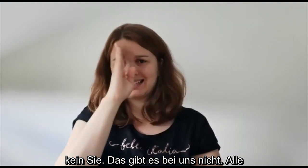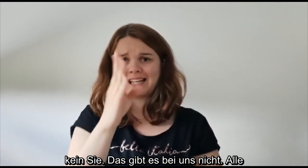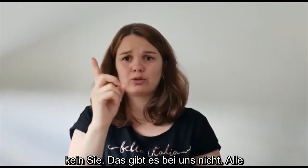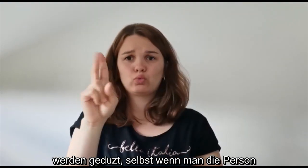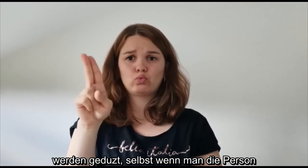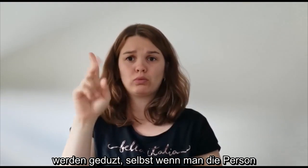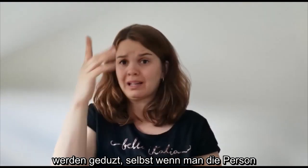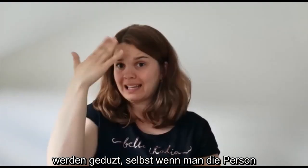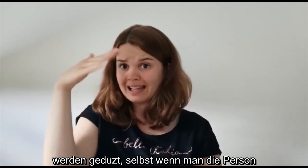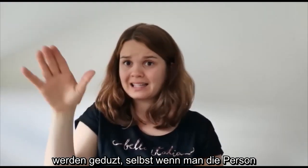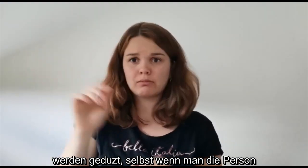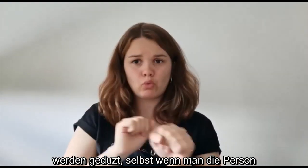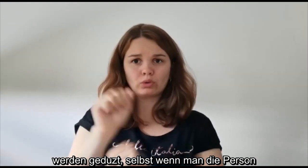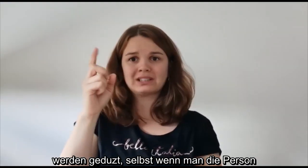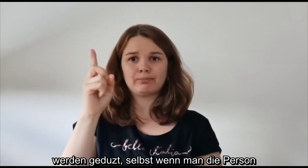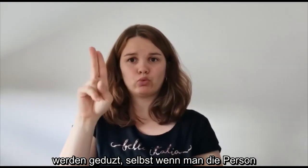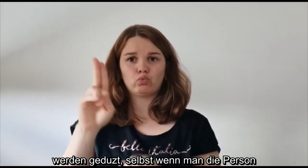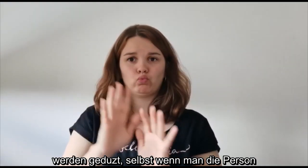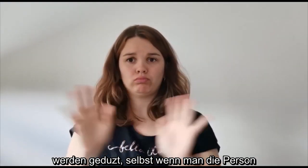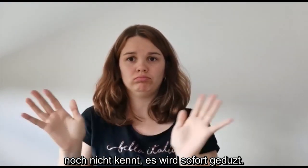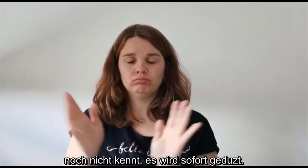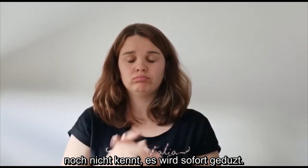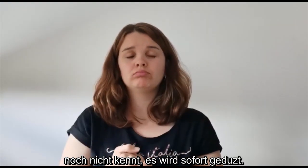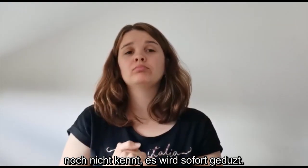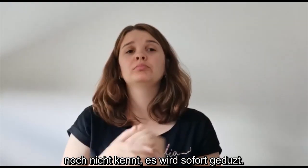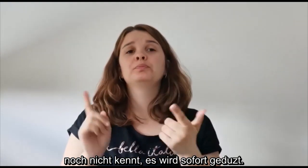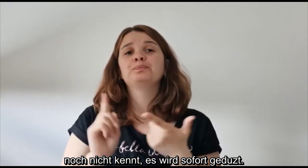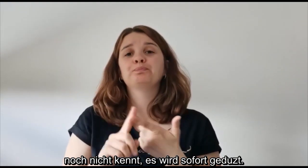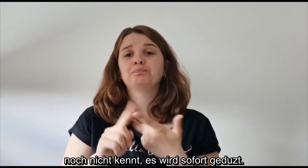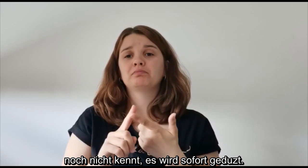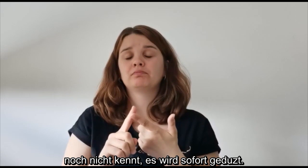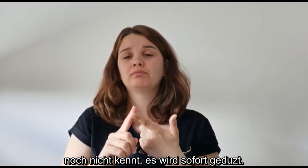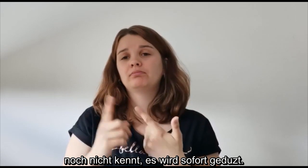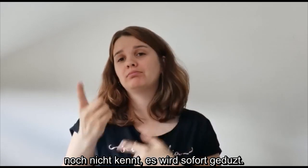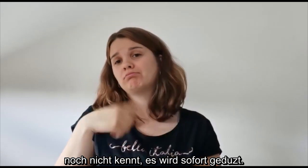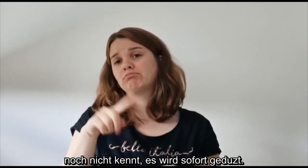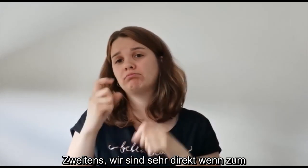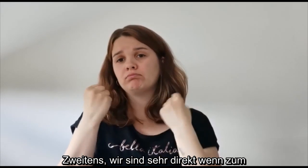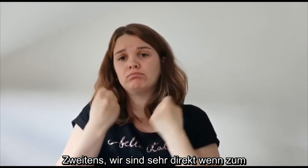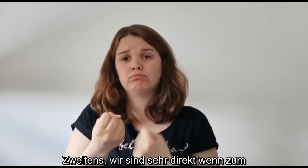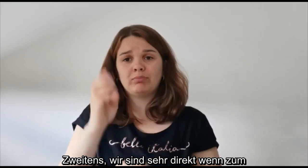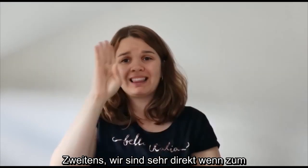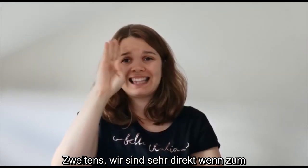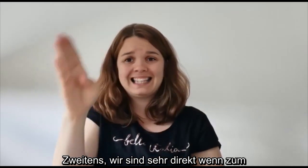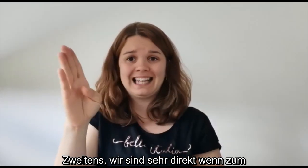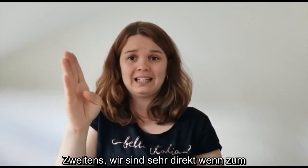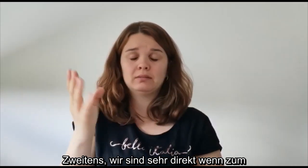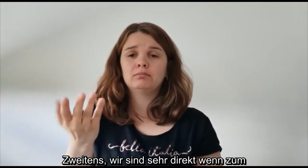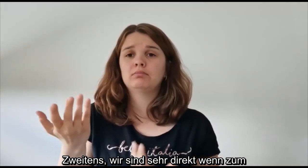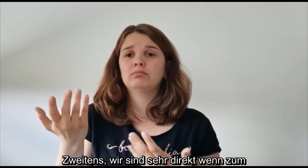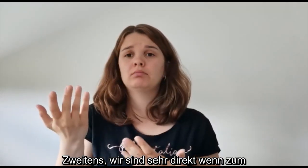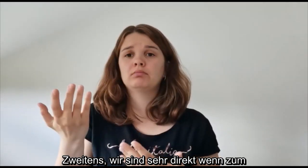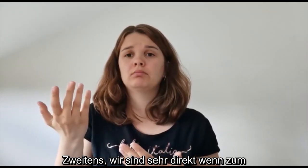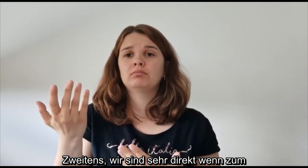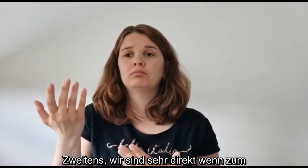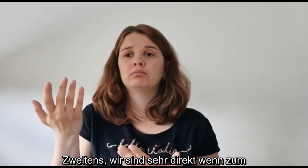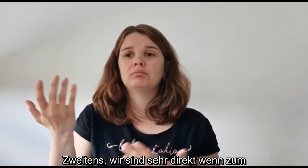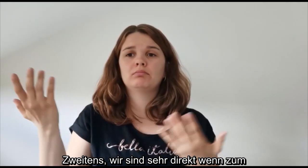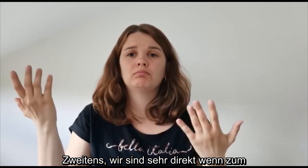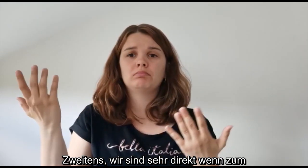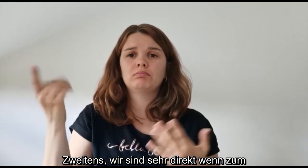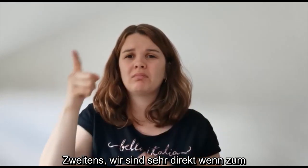gibt es bei uns nicht Alle werden geduzt Selbst wenn man die Person noch nicht kennt Es wird sofort geduzt Zweitens, wir sind sehr direkt